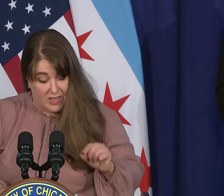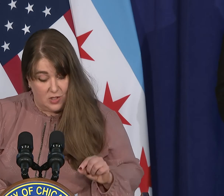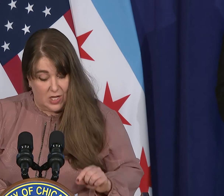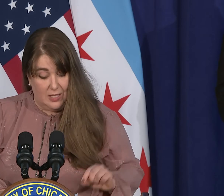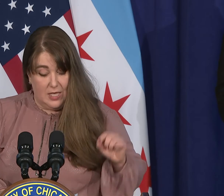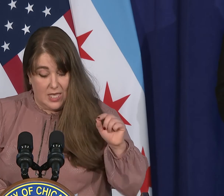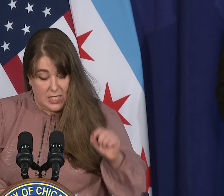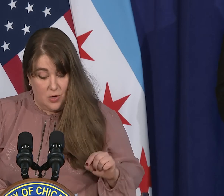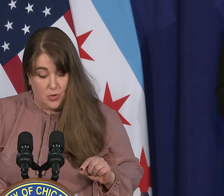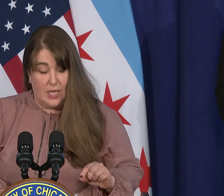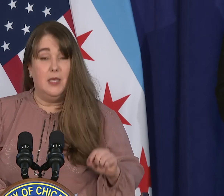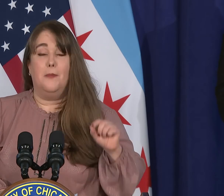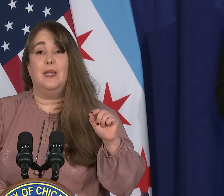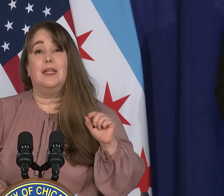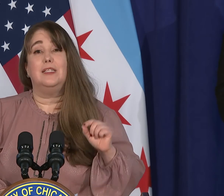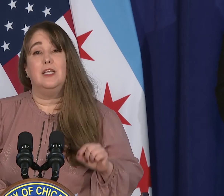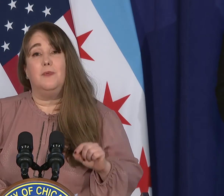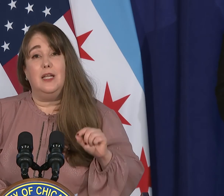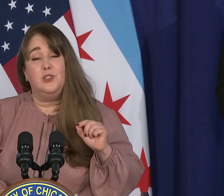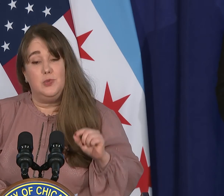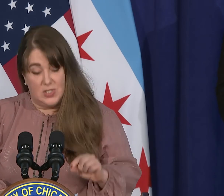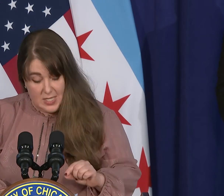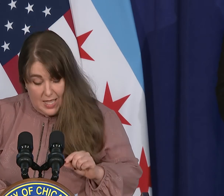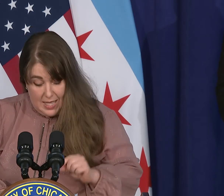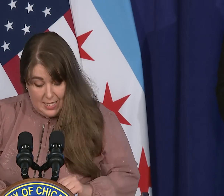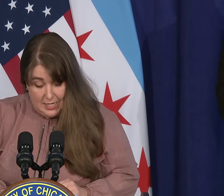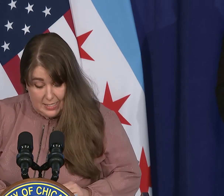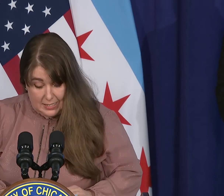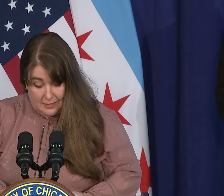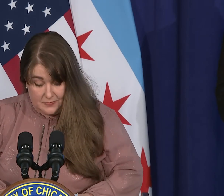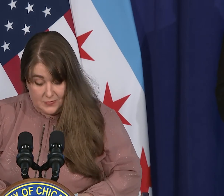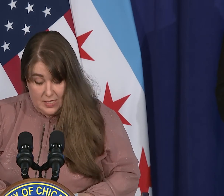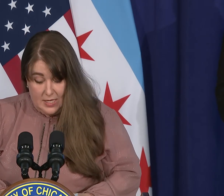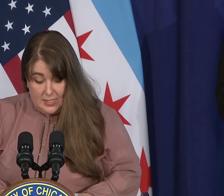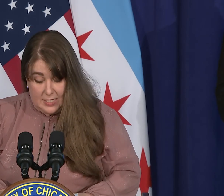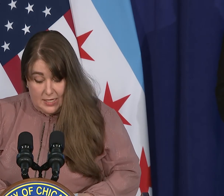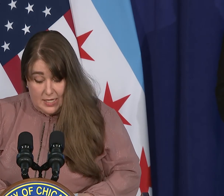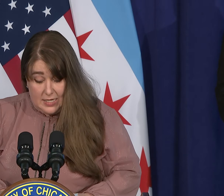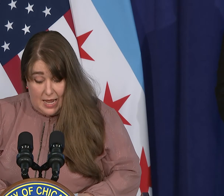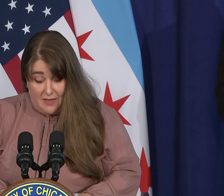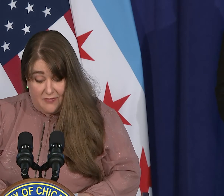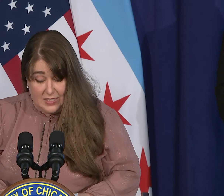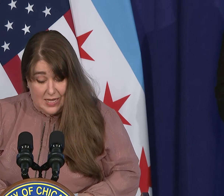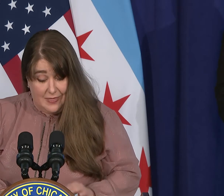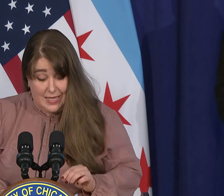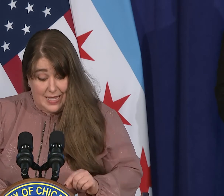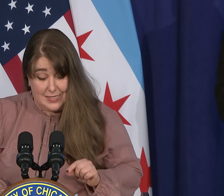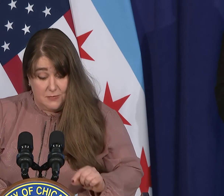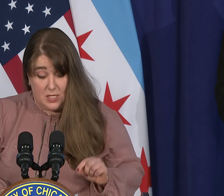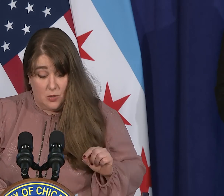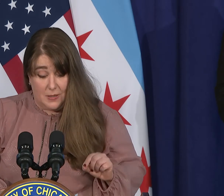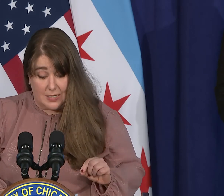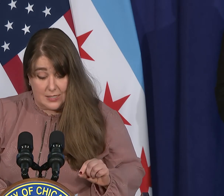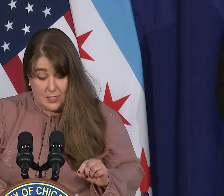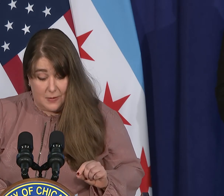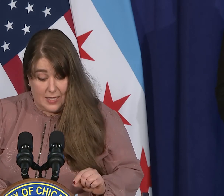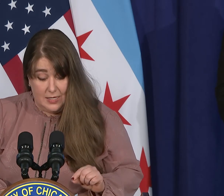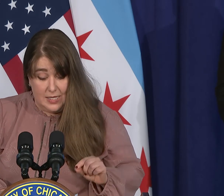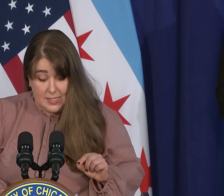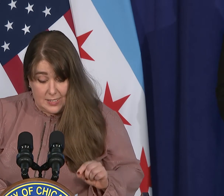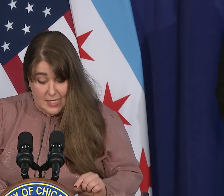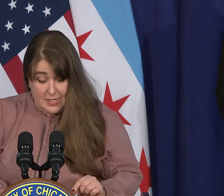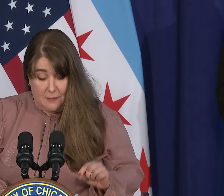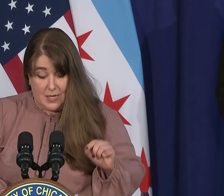una fecha y hora para reservar su cita en línea. Se requerirá la fecha de nacimiento para